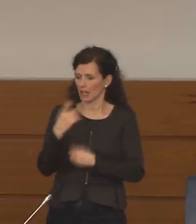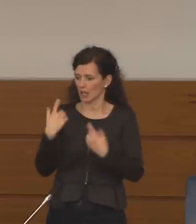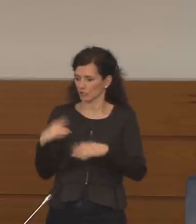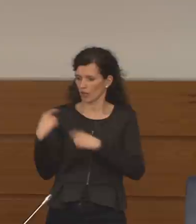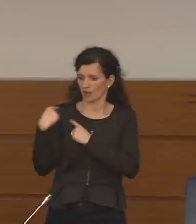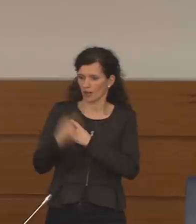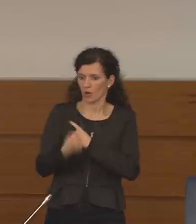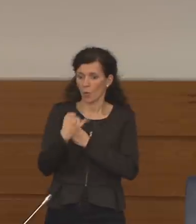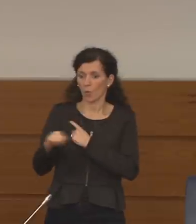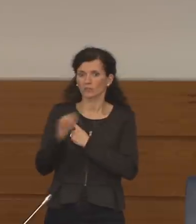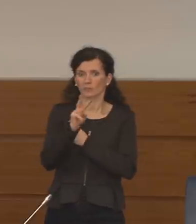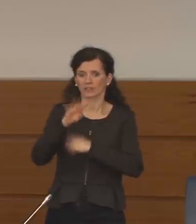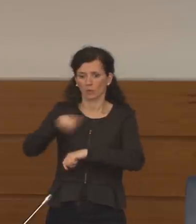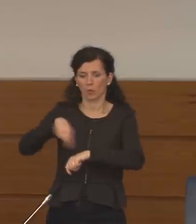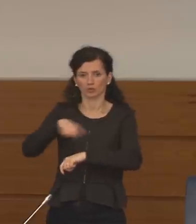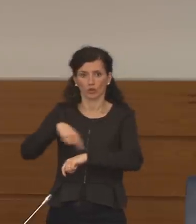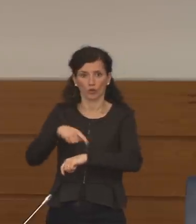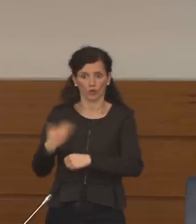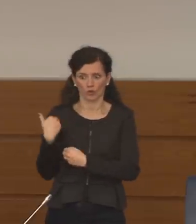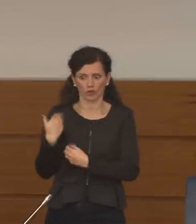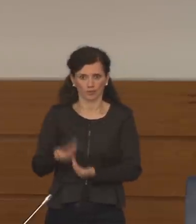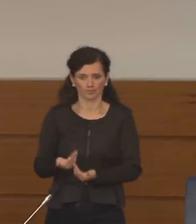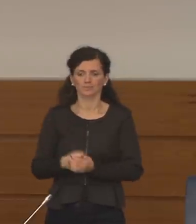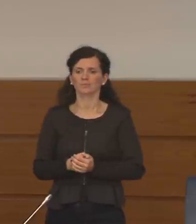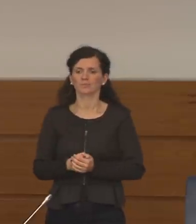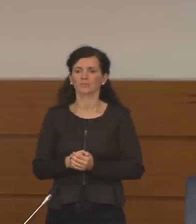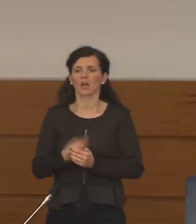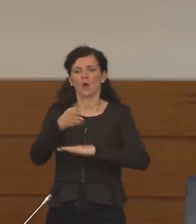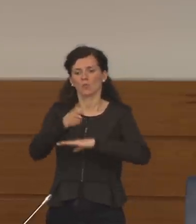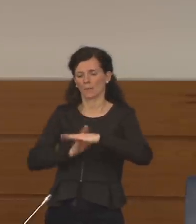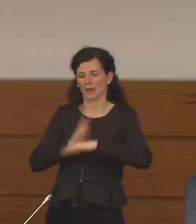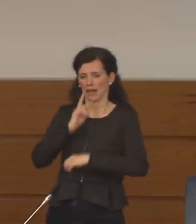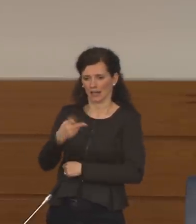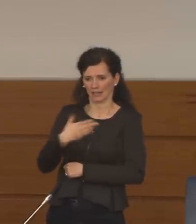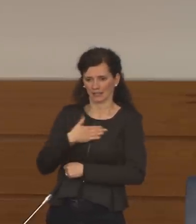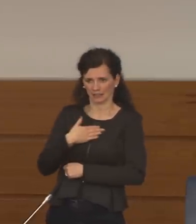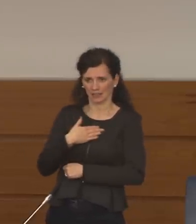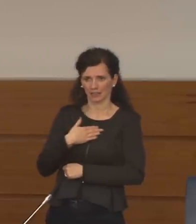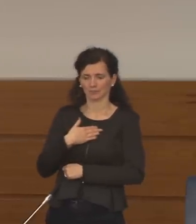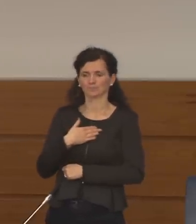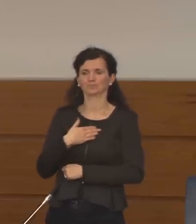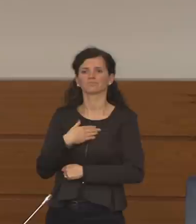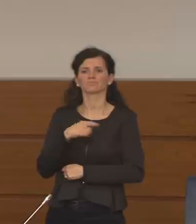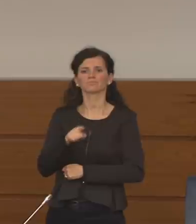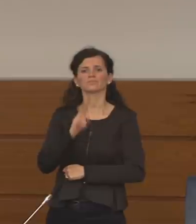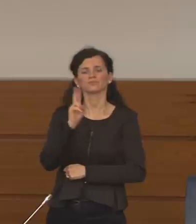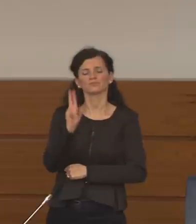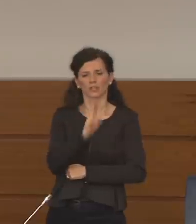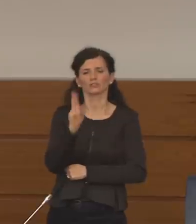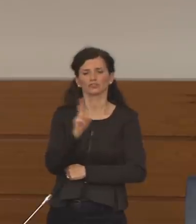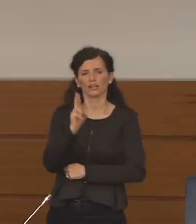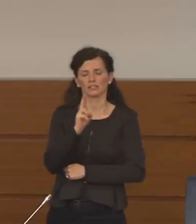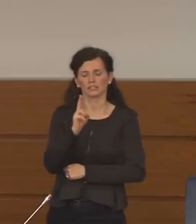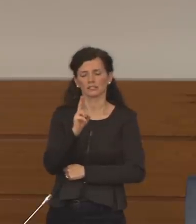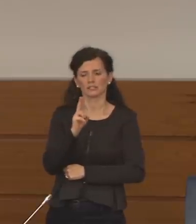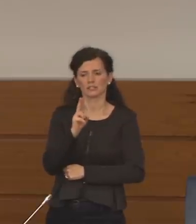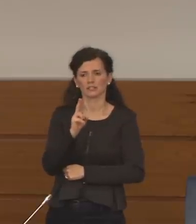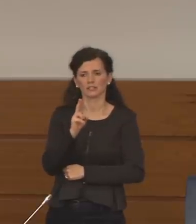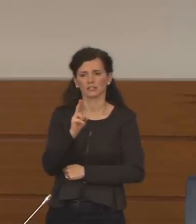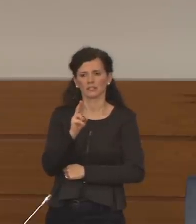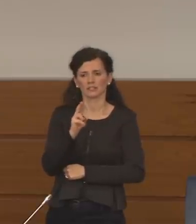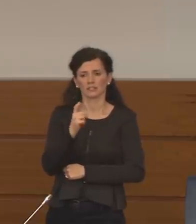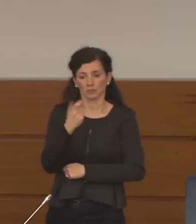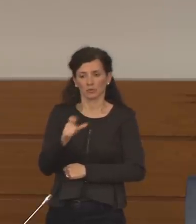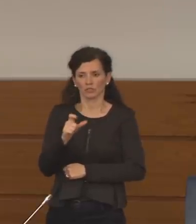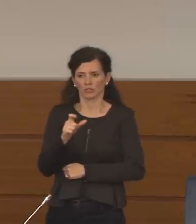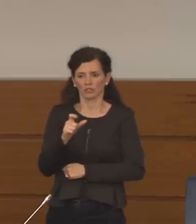grazie in una parte rispondo io poi sui decessi perché credo che sia interessante anche